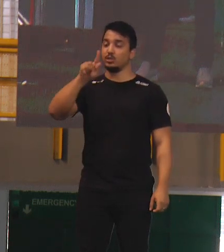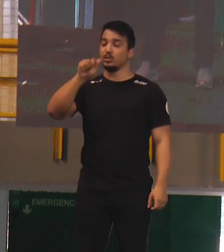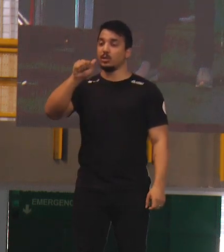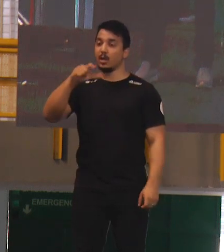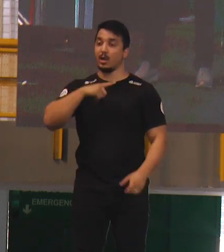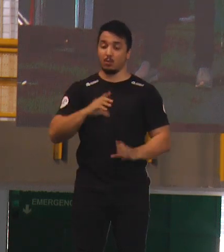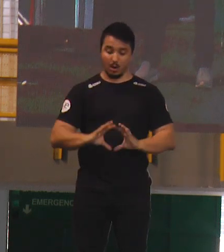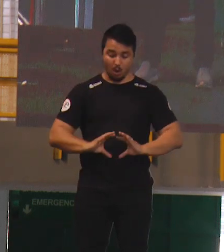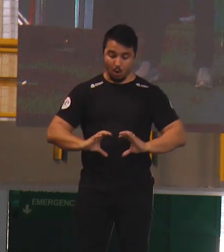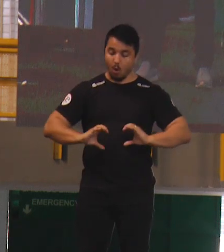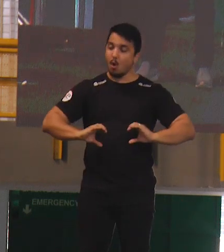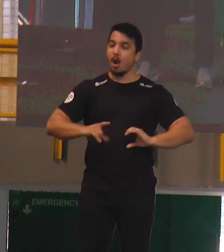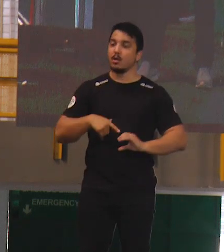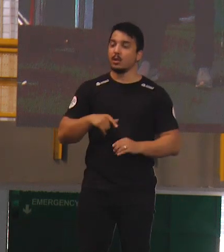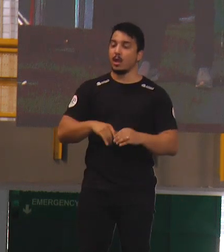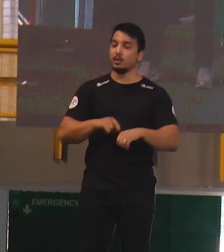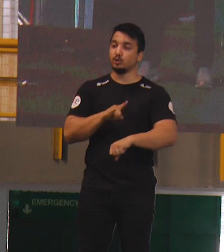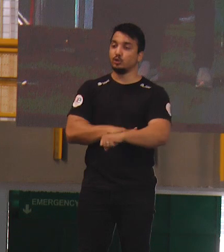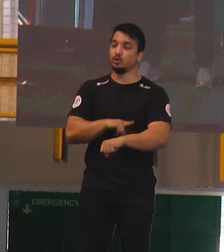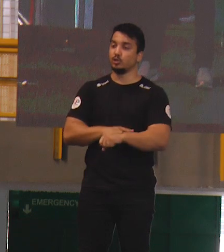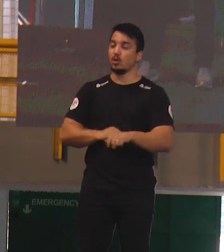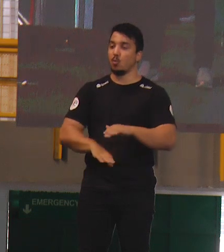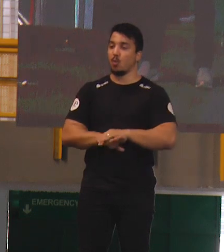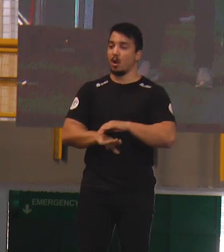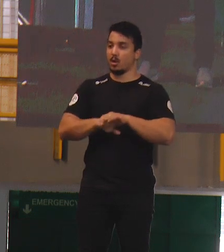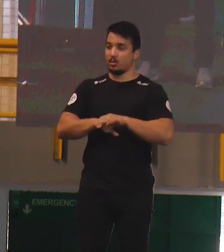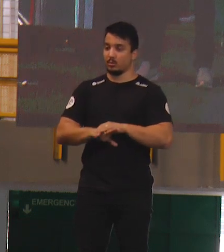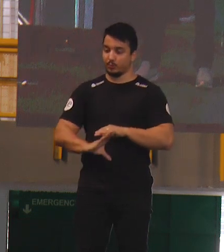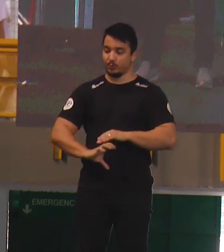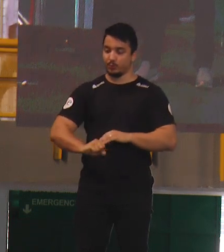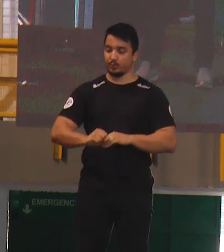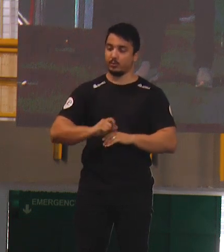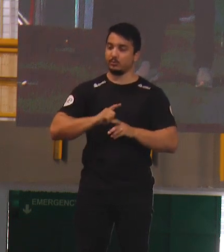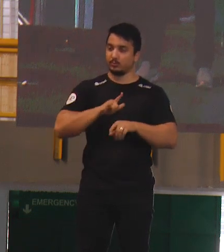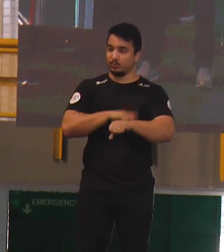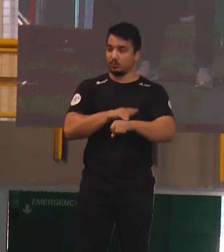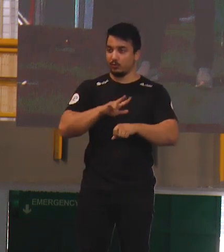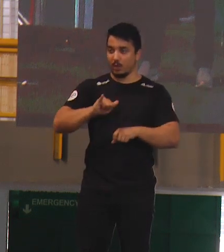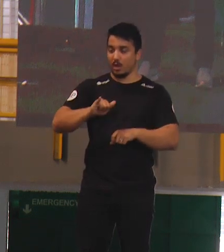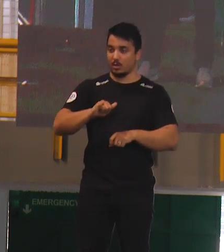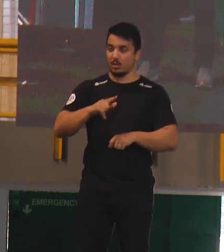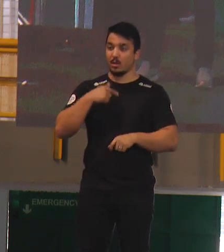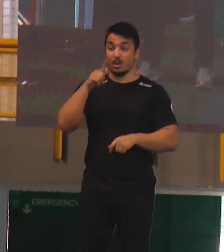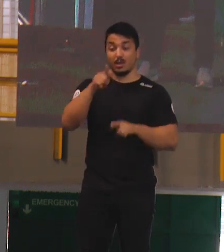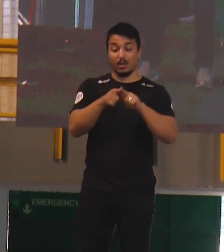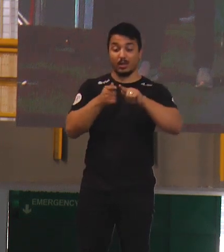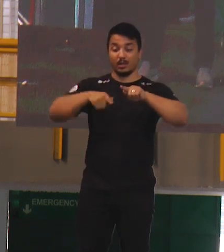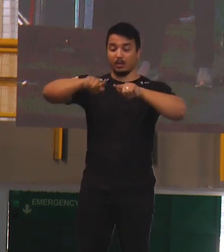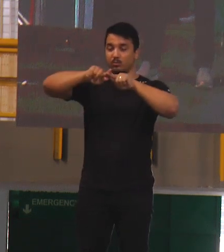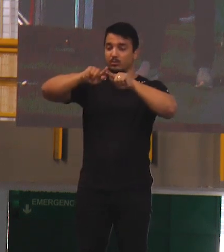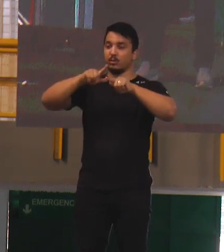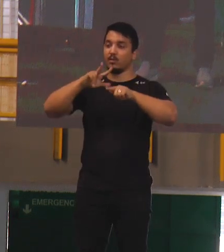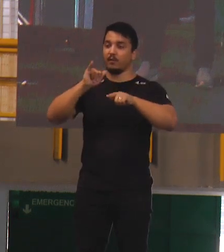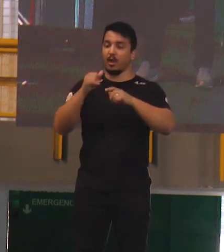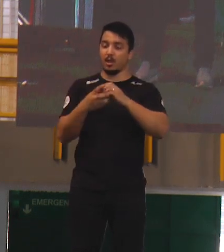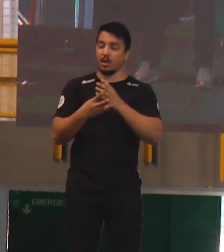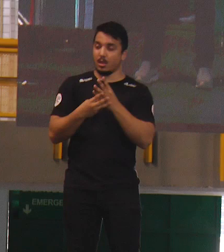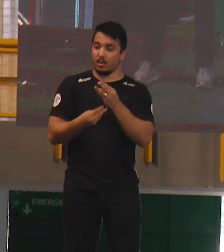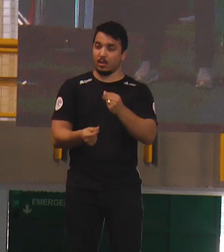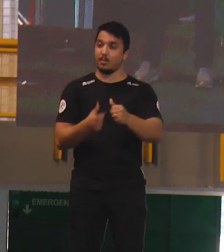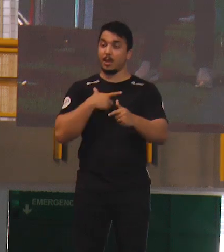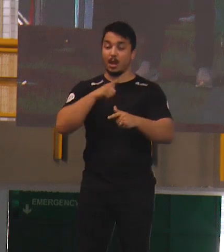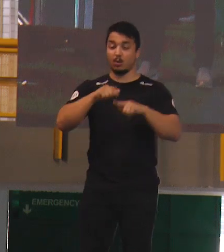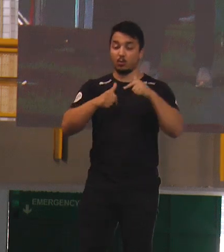que armazena a urina e vai expulsar a urina. Não é uma glândula, é um órgão que vai liberar